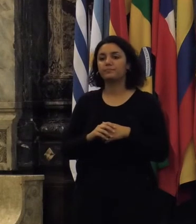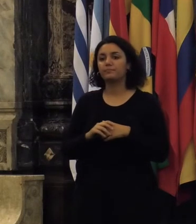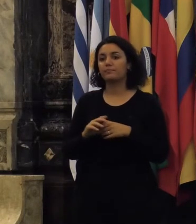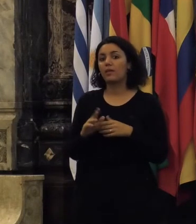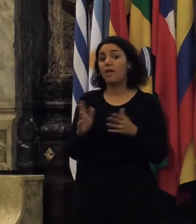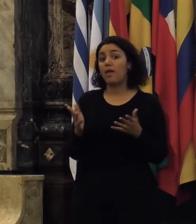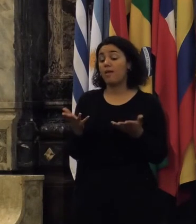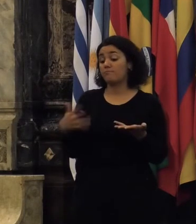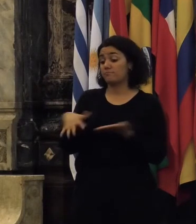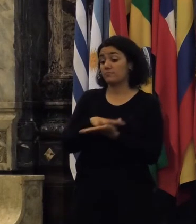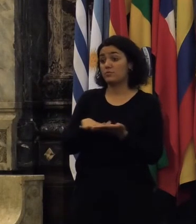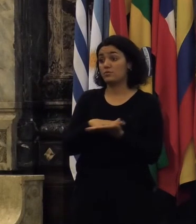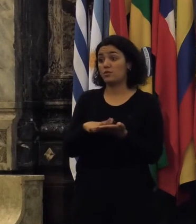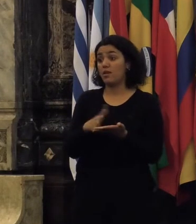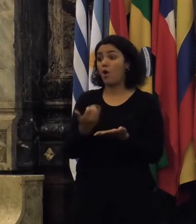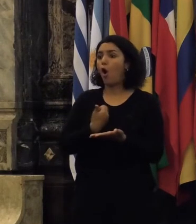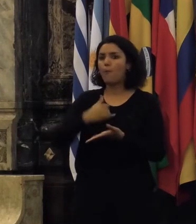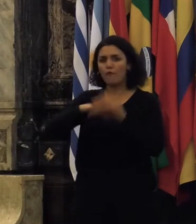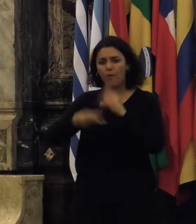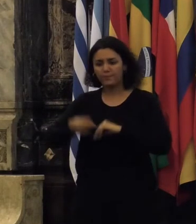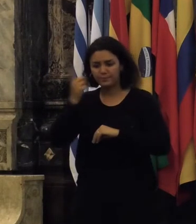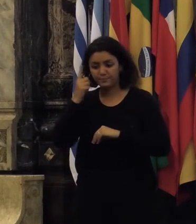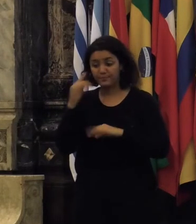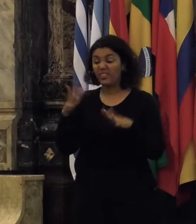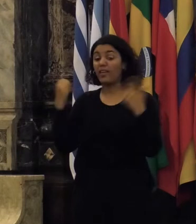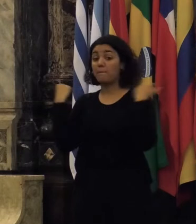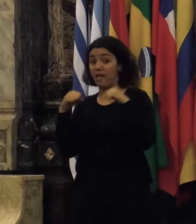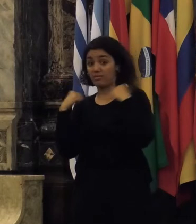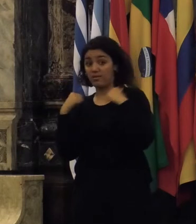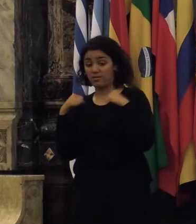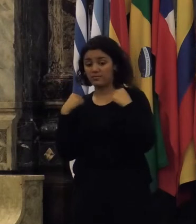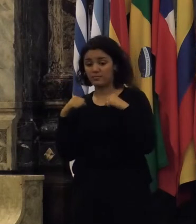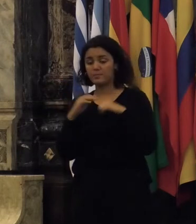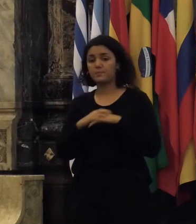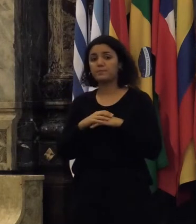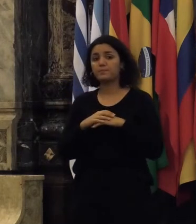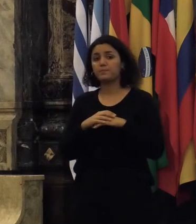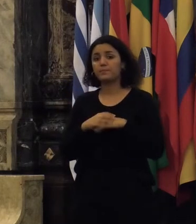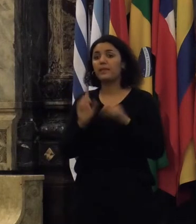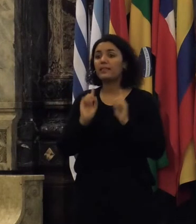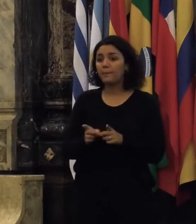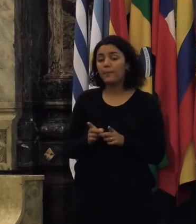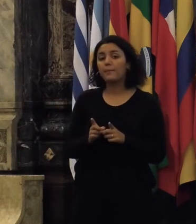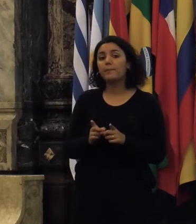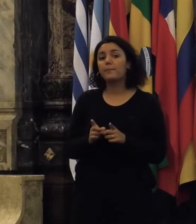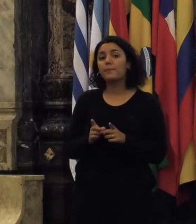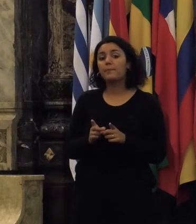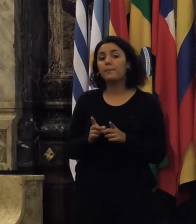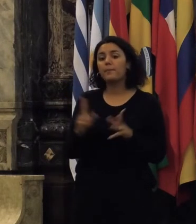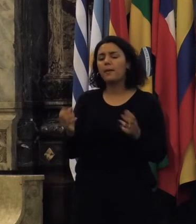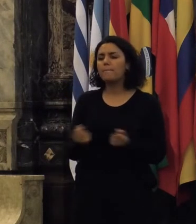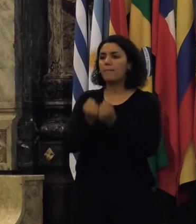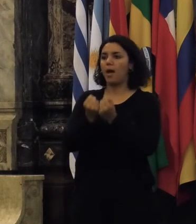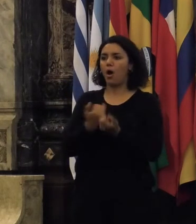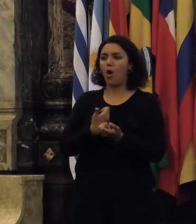paradigmáticas, cuestiones vinculadas al ejercicio de las prácticas y el impacto de aquello que